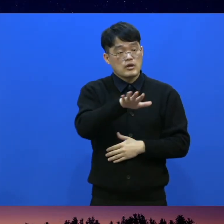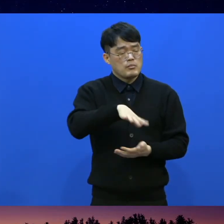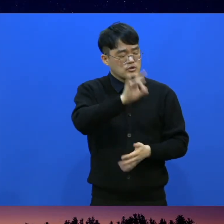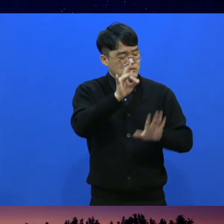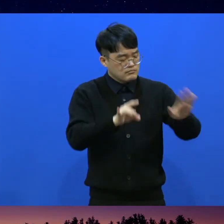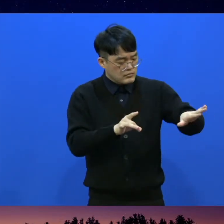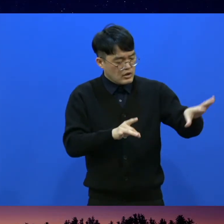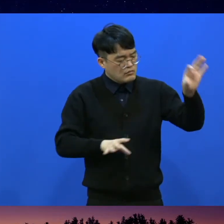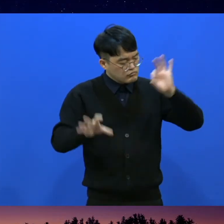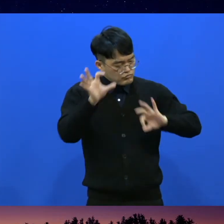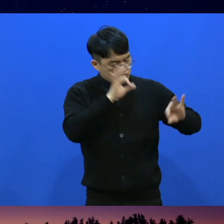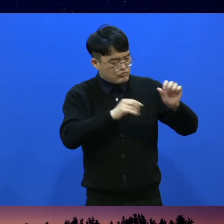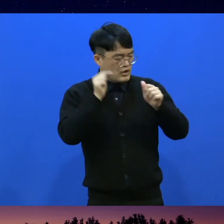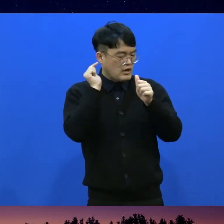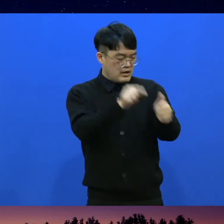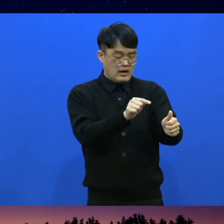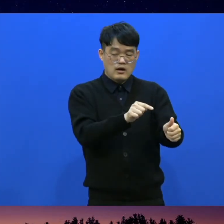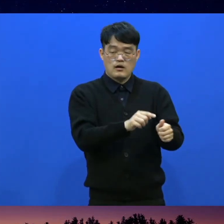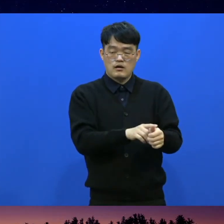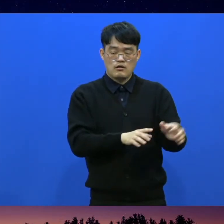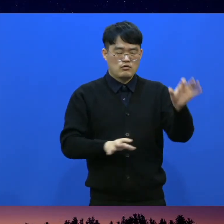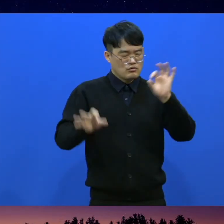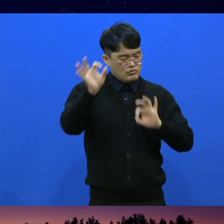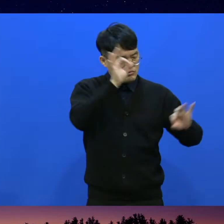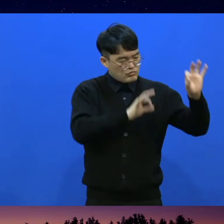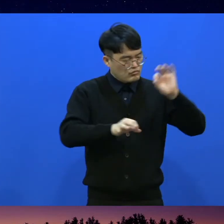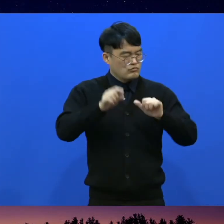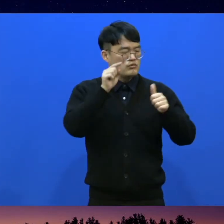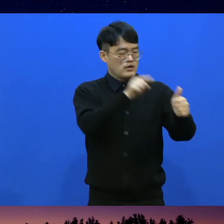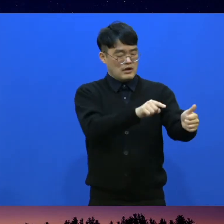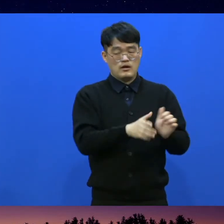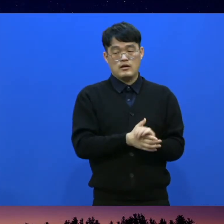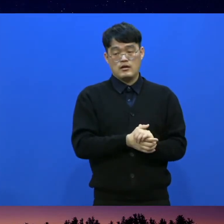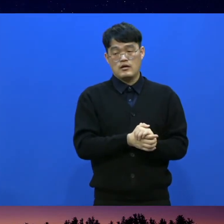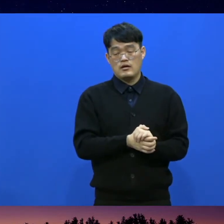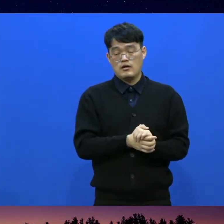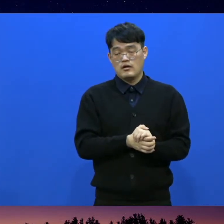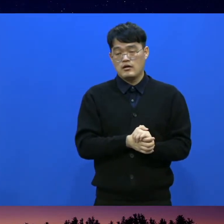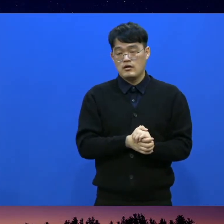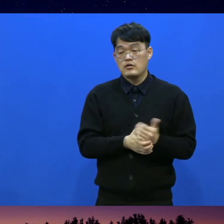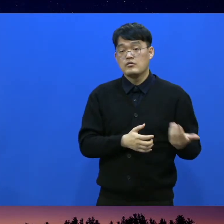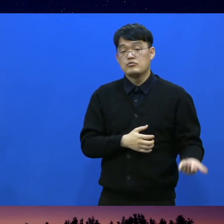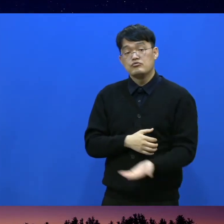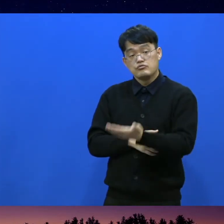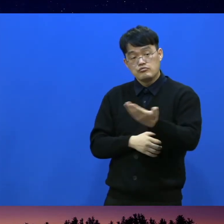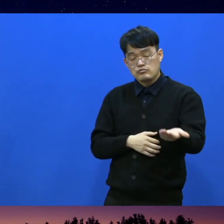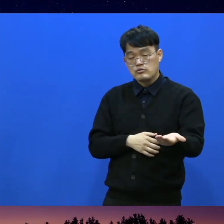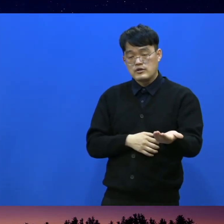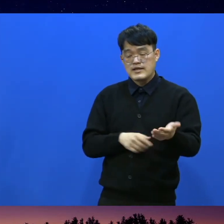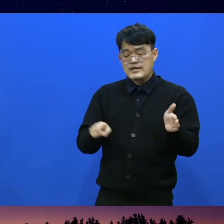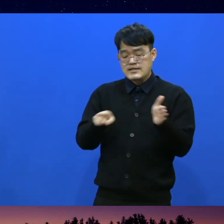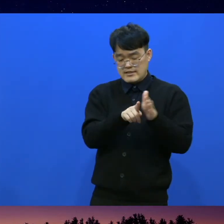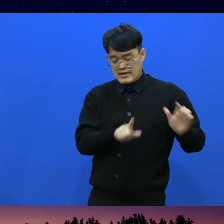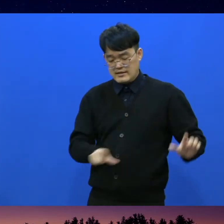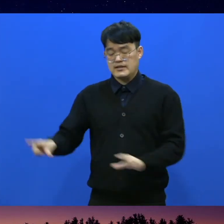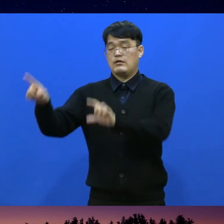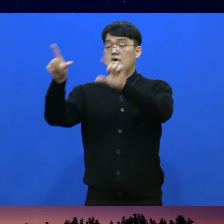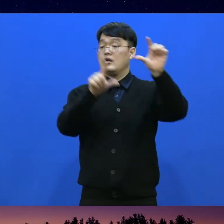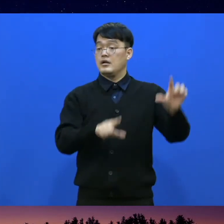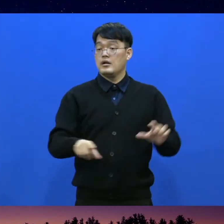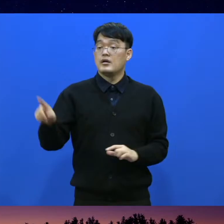거예요. 구하라. 구해야 된다. 그러니까 신앙생활이라는 건 뭘까요, 여러분? 구하는 역사로부터 출발되는